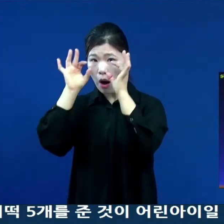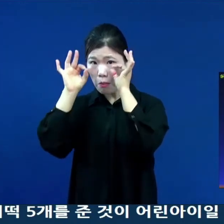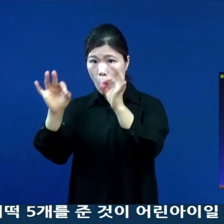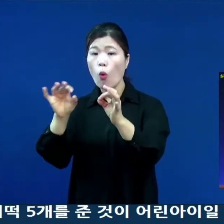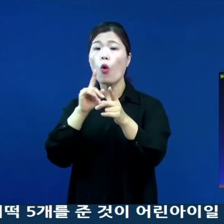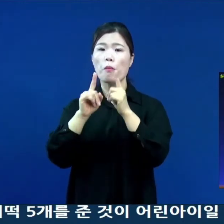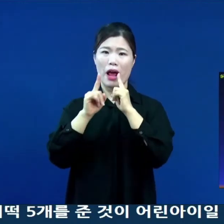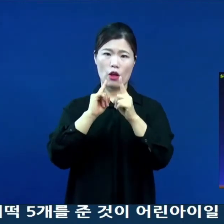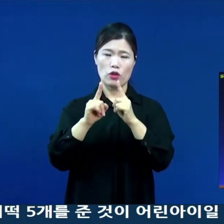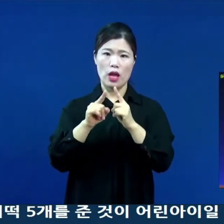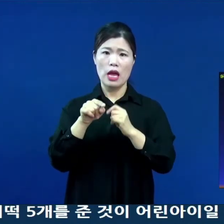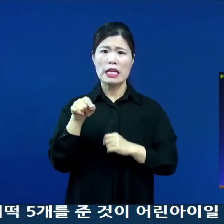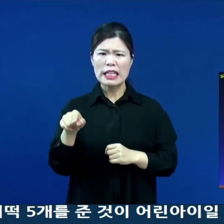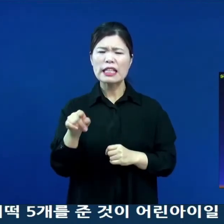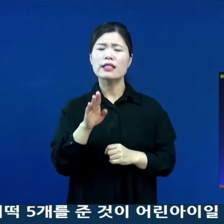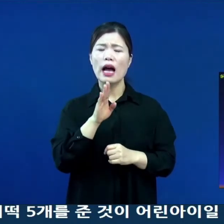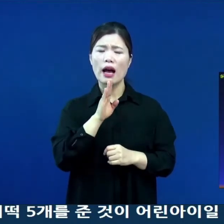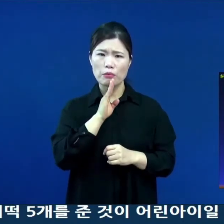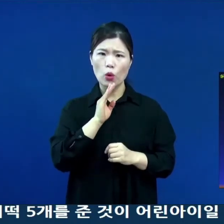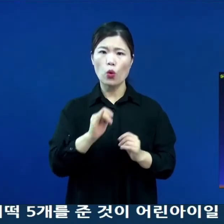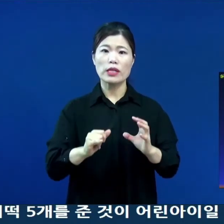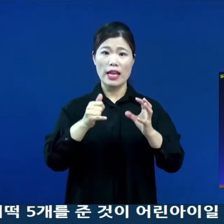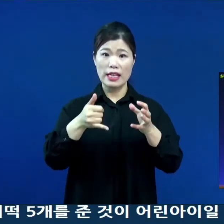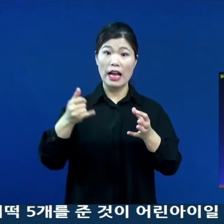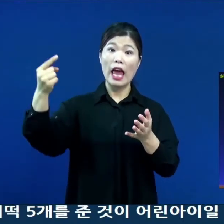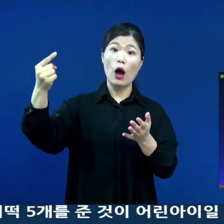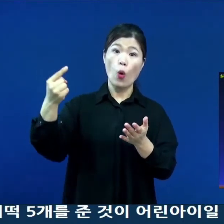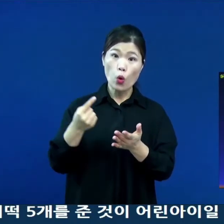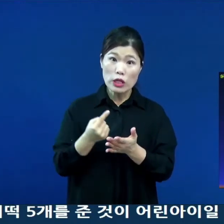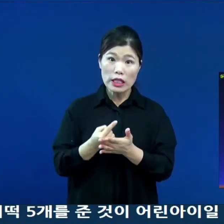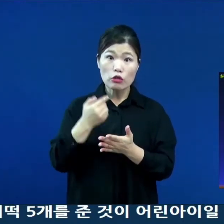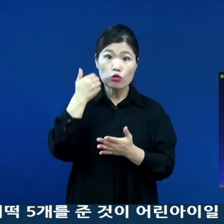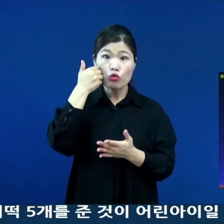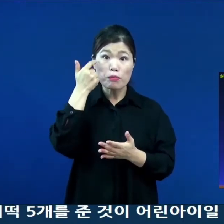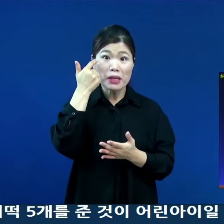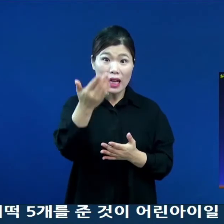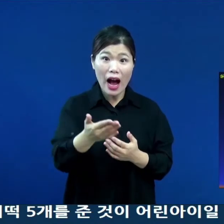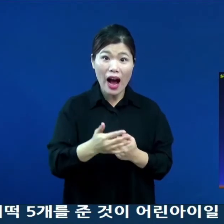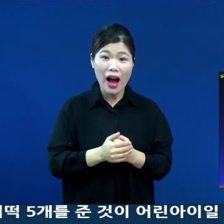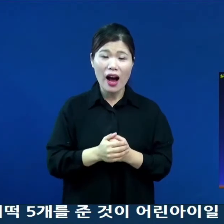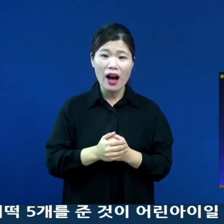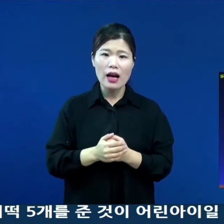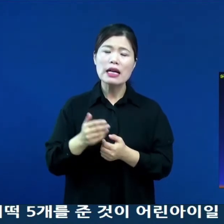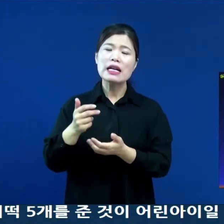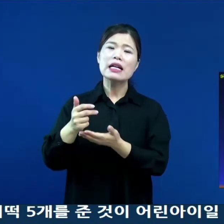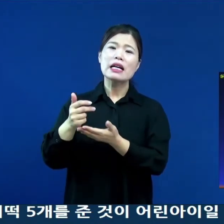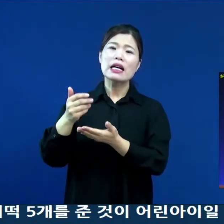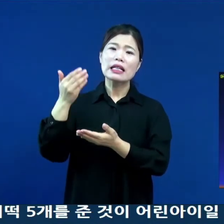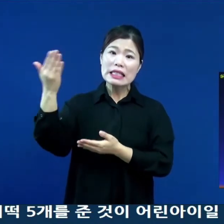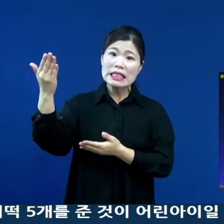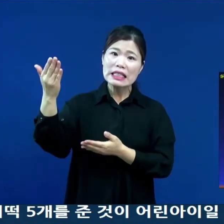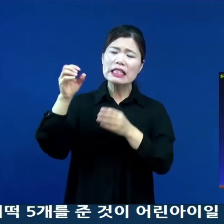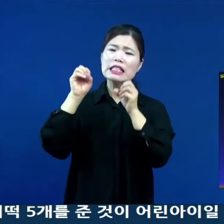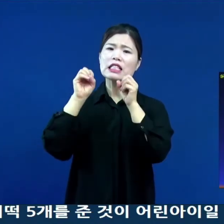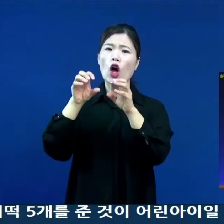말하되 이는 참으로 세상에 오실 누구라고요? 그